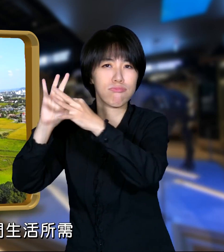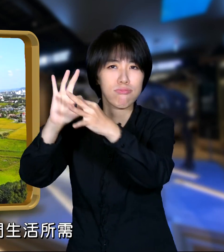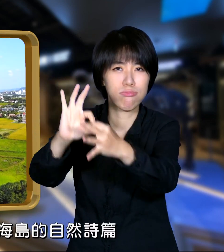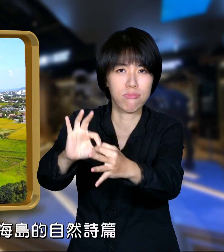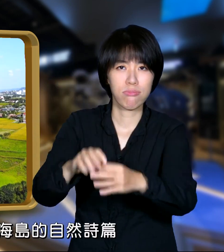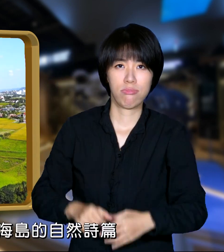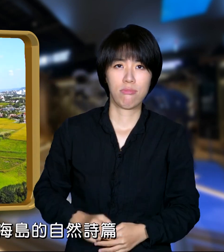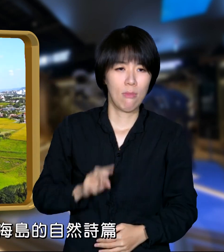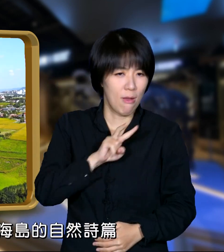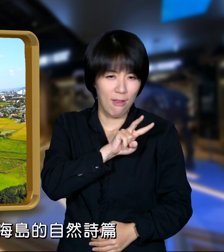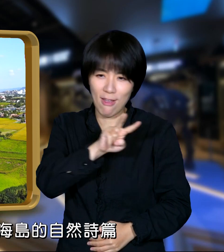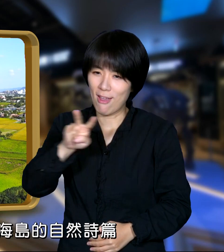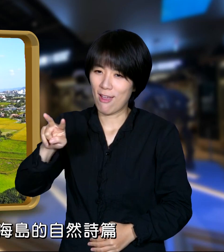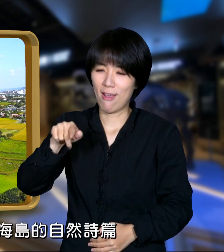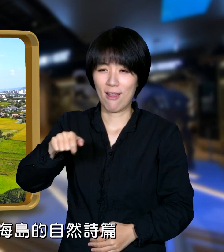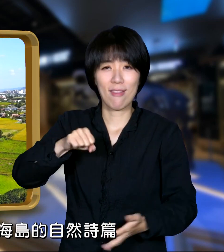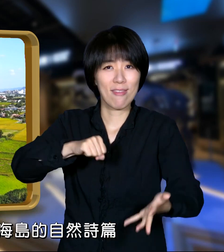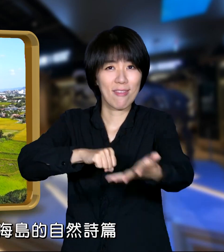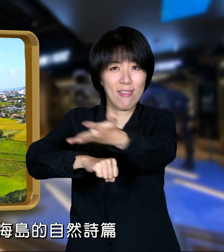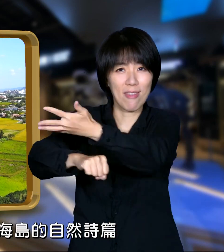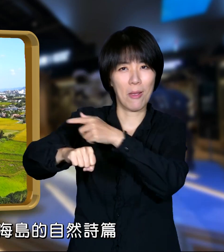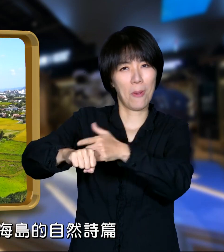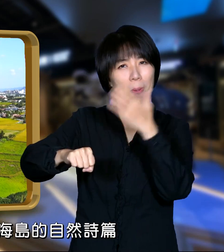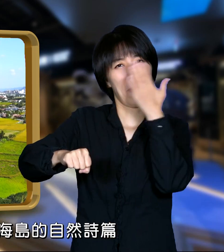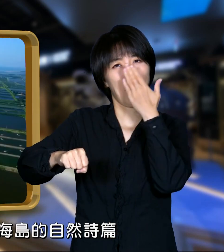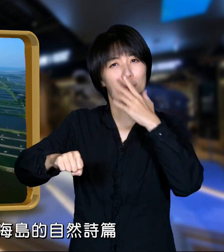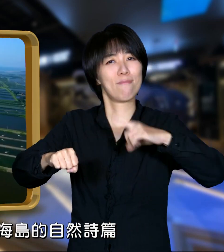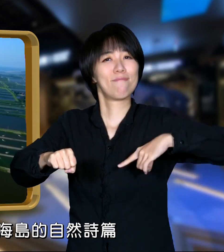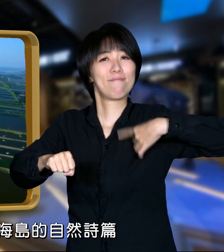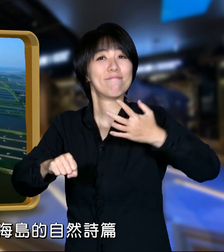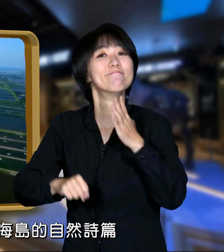是一首美丽海岛的自然诗篇。